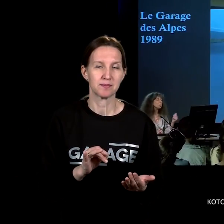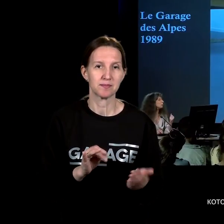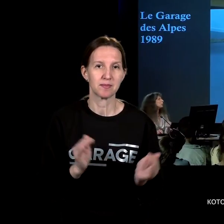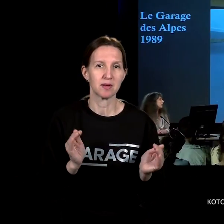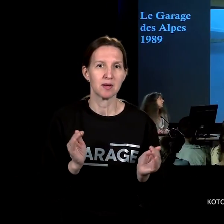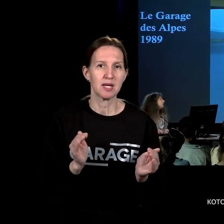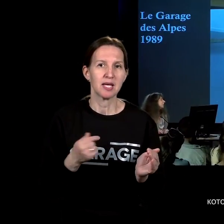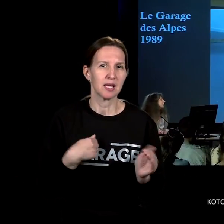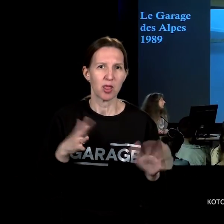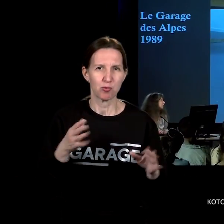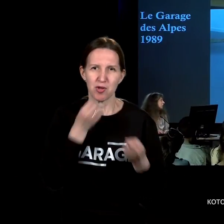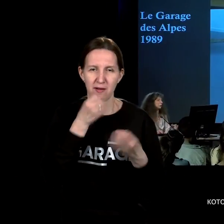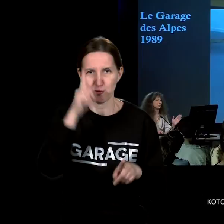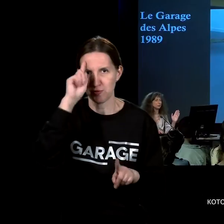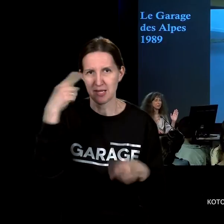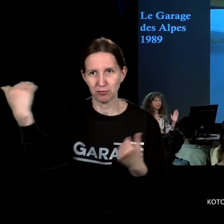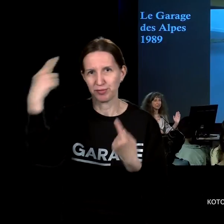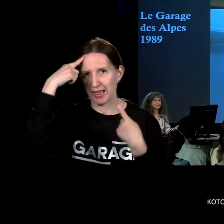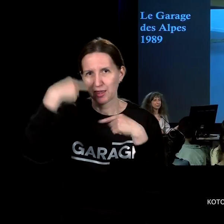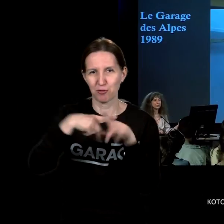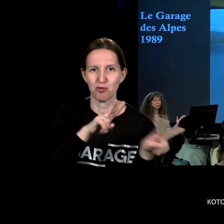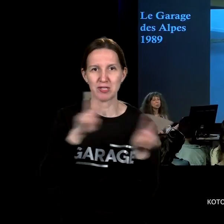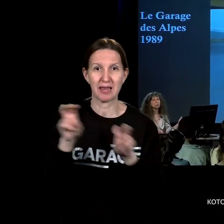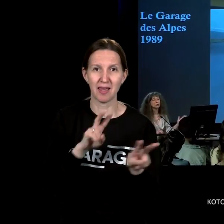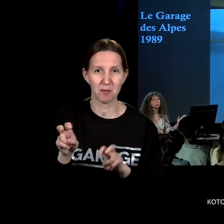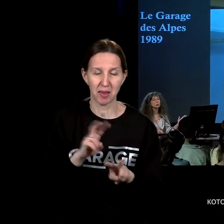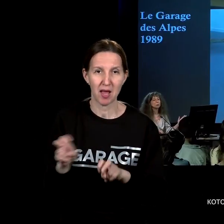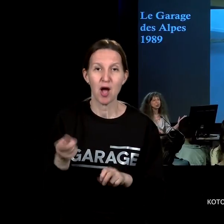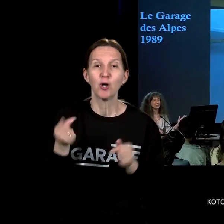И очень плохо с техническими терминами.